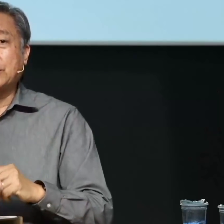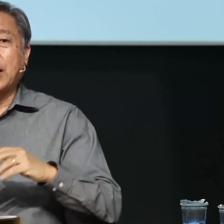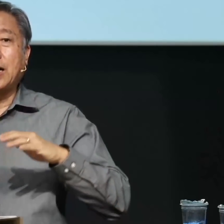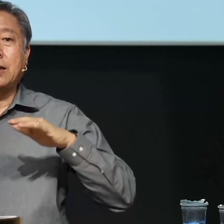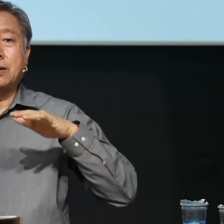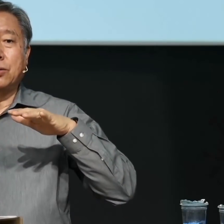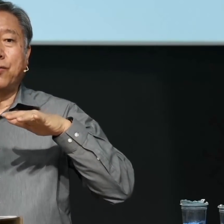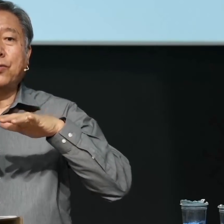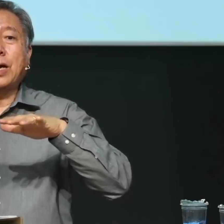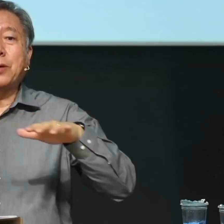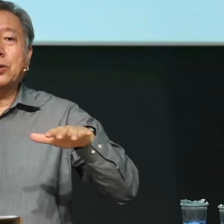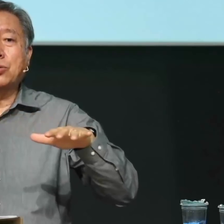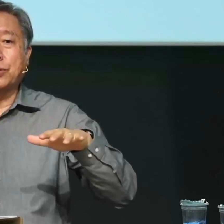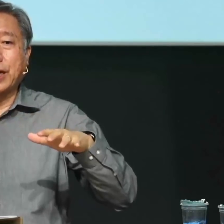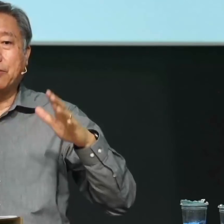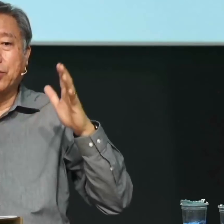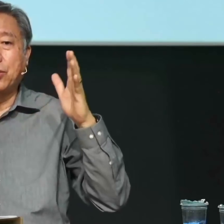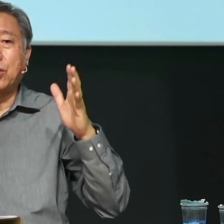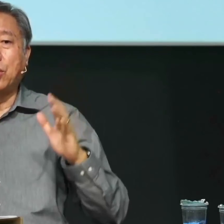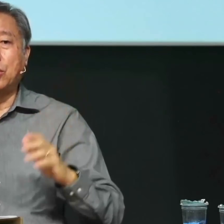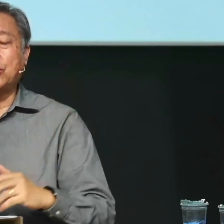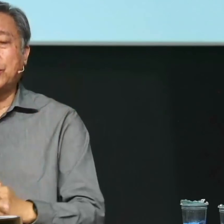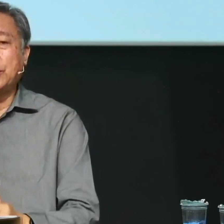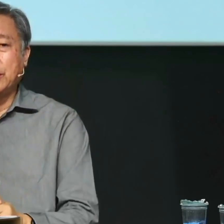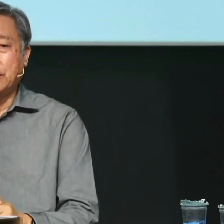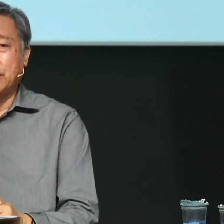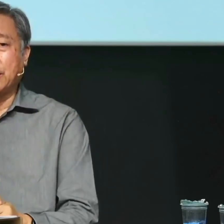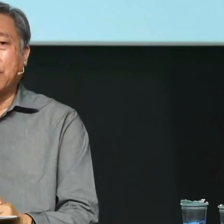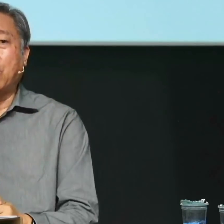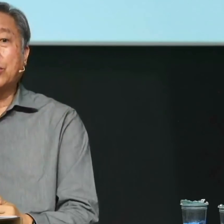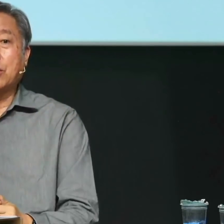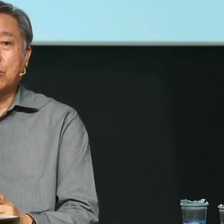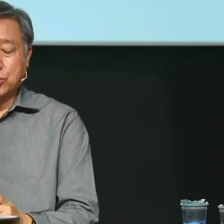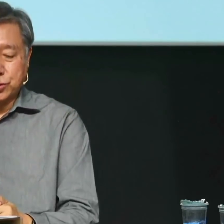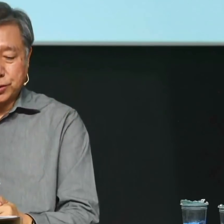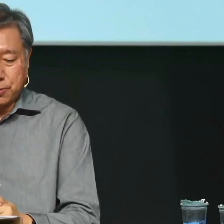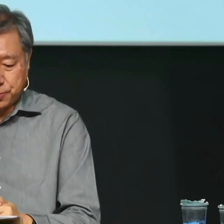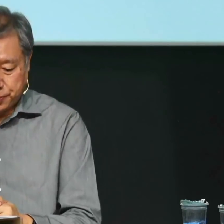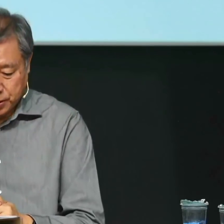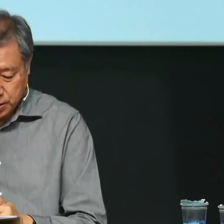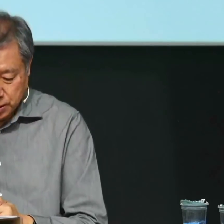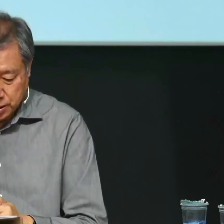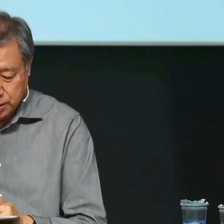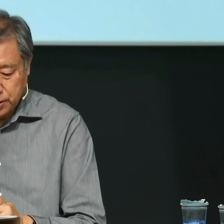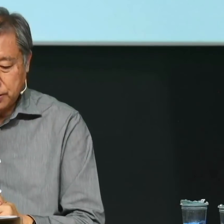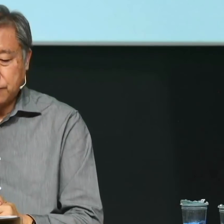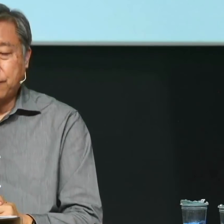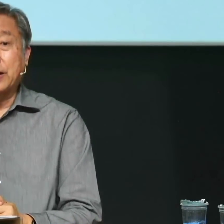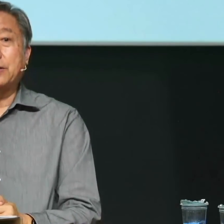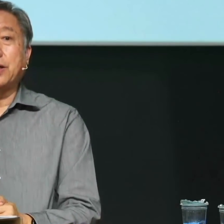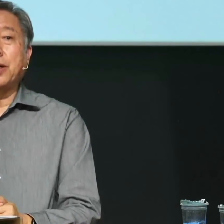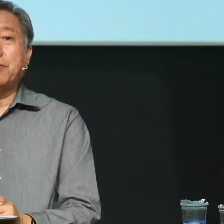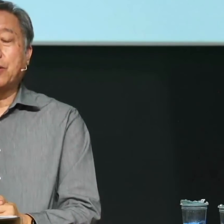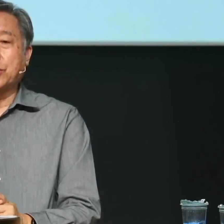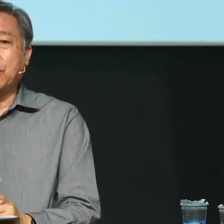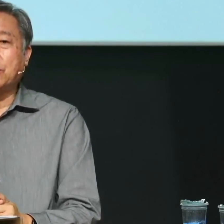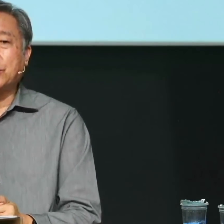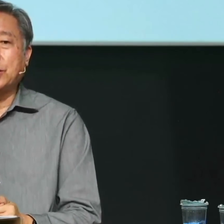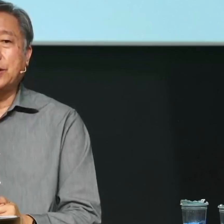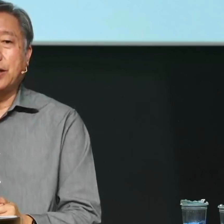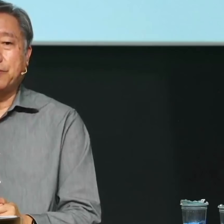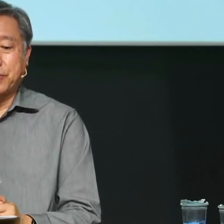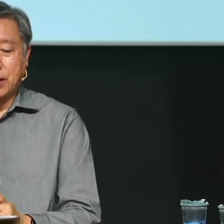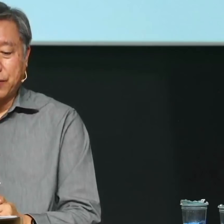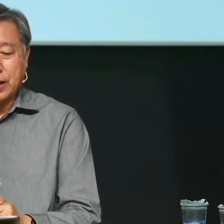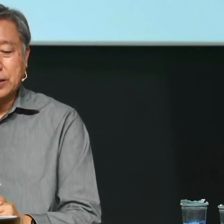onde está o fundamento do templo hoje, né, tem uma outra construção. E falei também para os irmãos